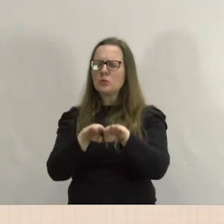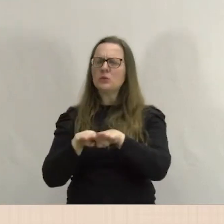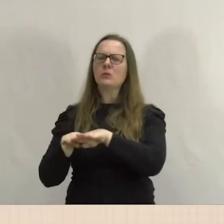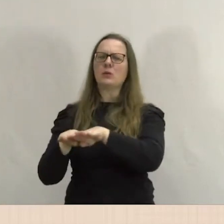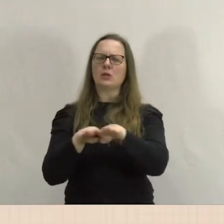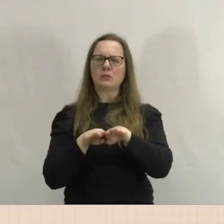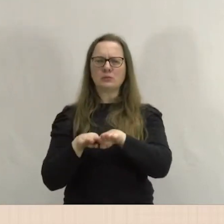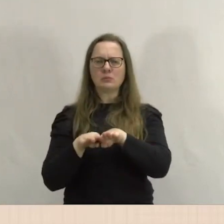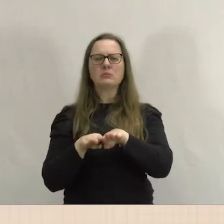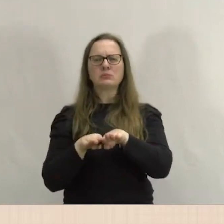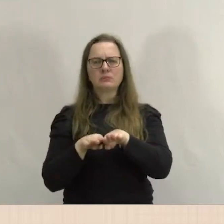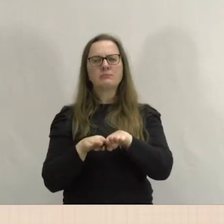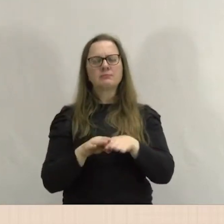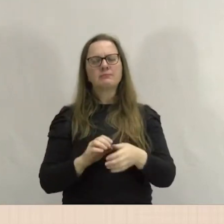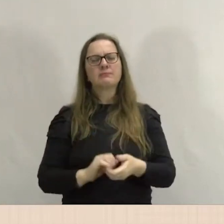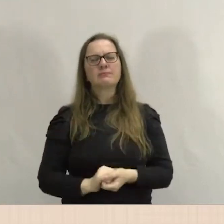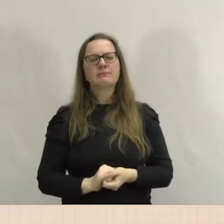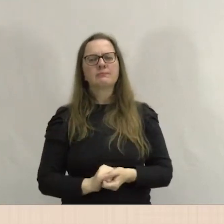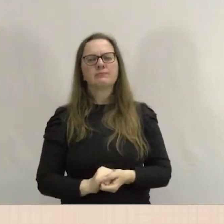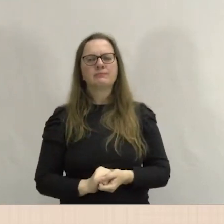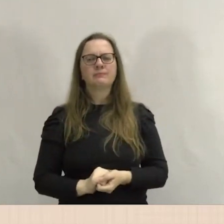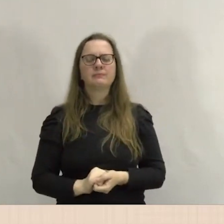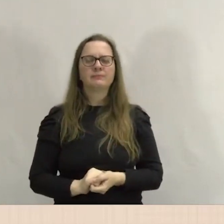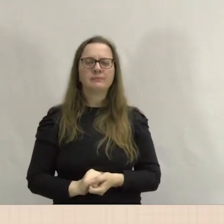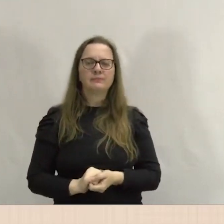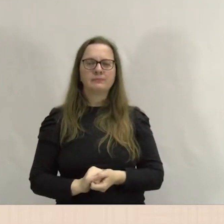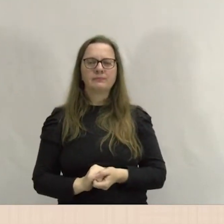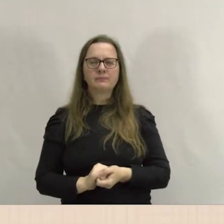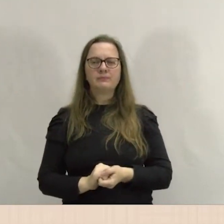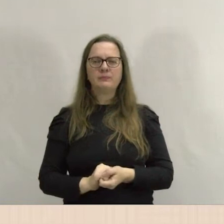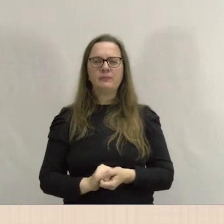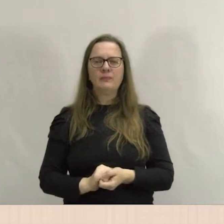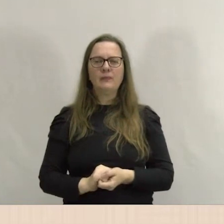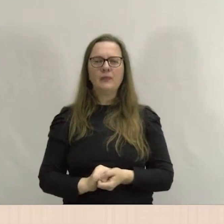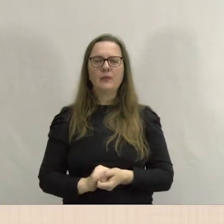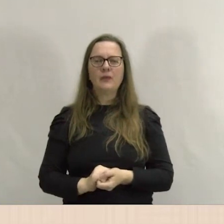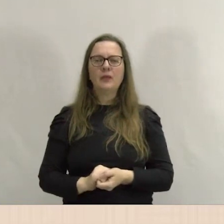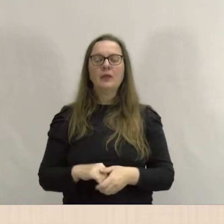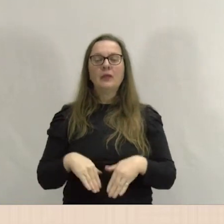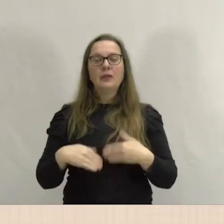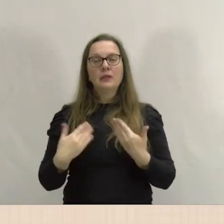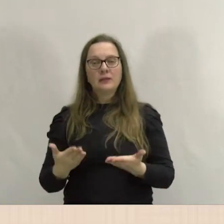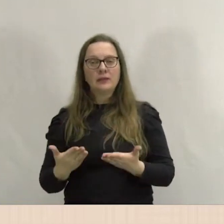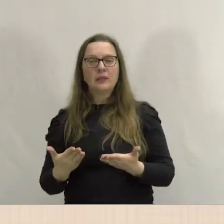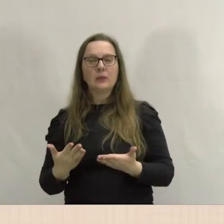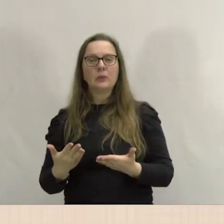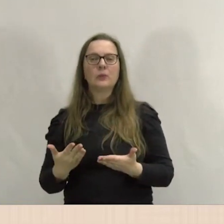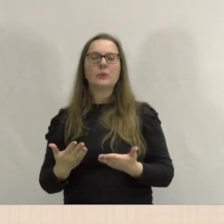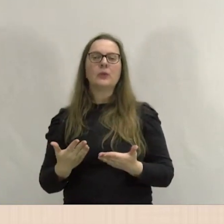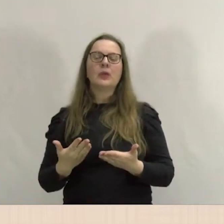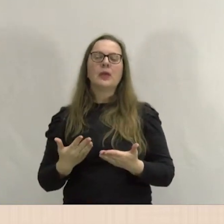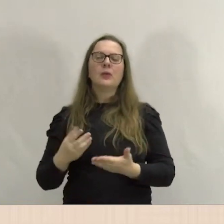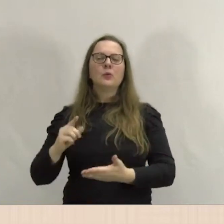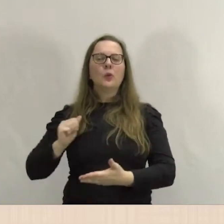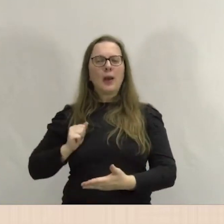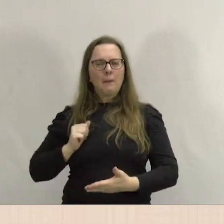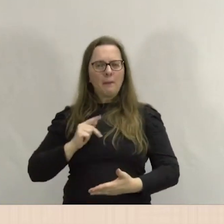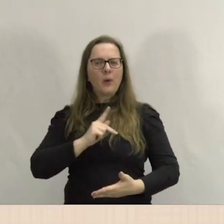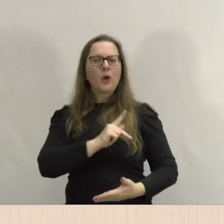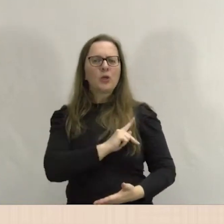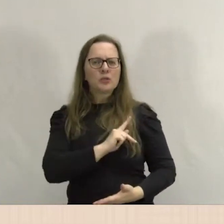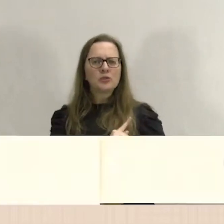pais apostólicos eram considerados os seguidores imediatos dos apóstolos, tinham a autoridade de um